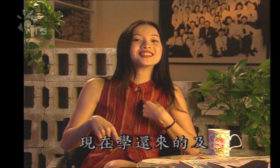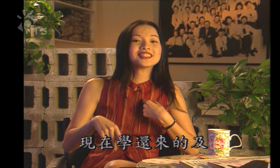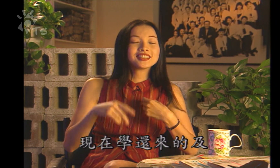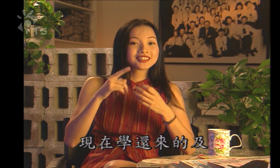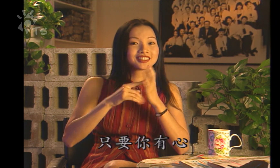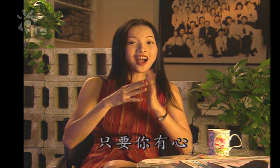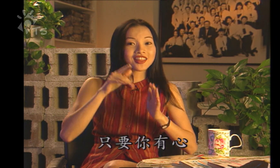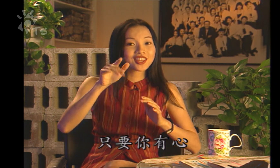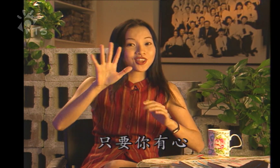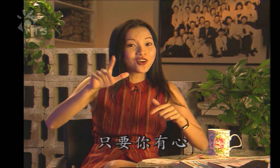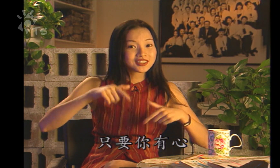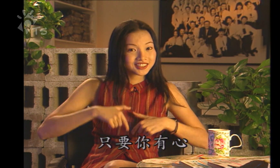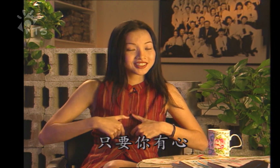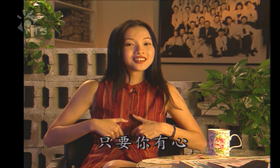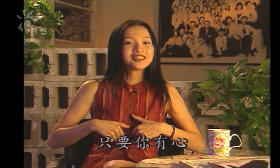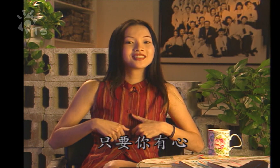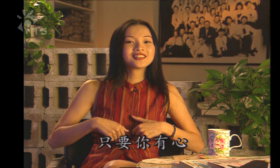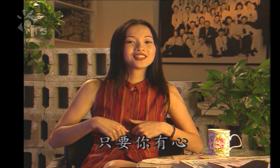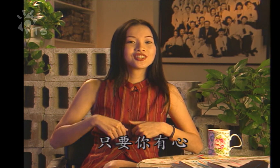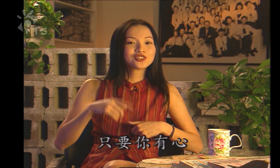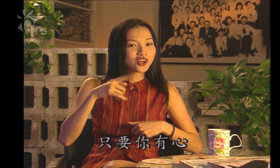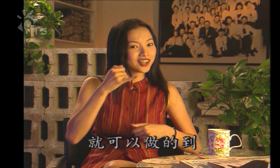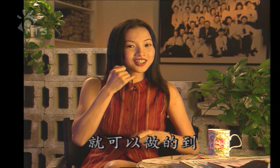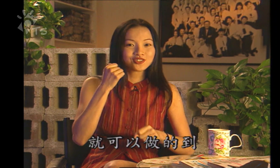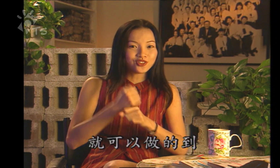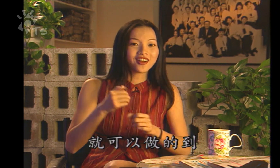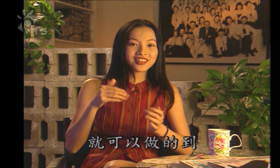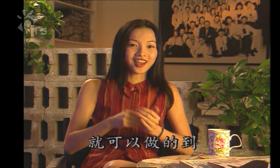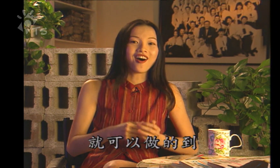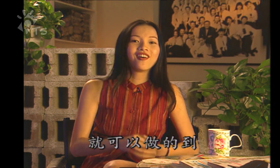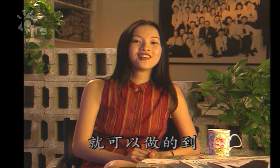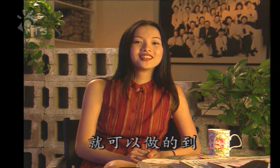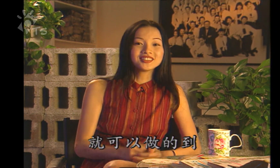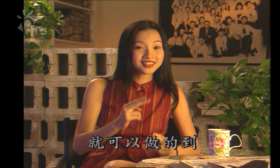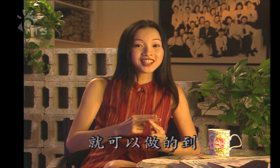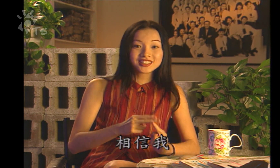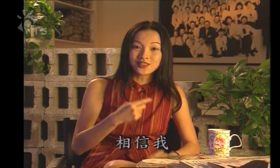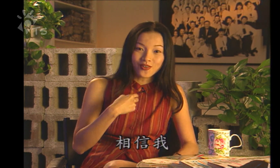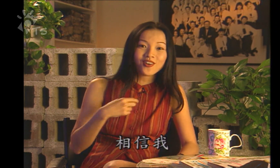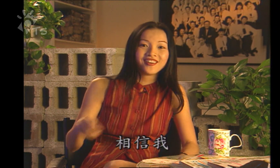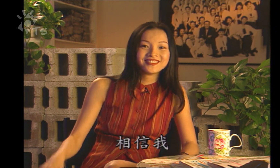只要你有心就可以做得到，相信我。